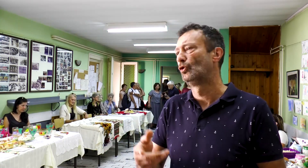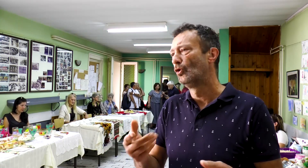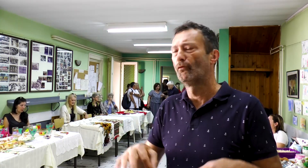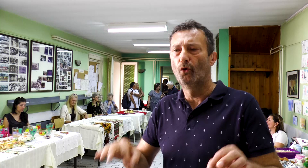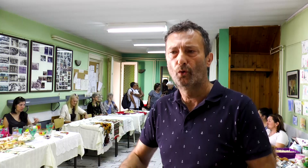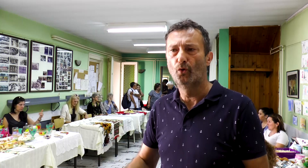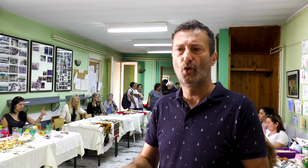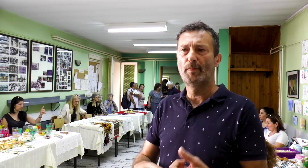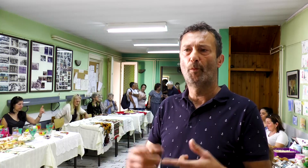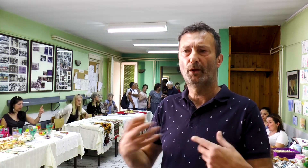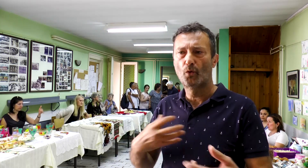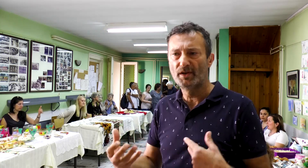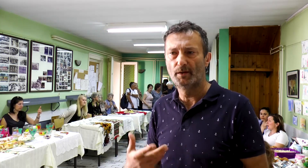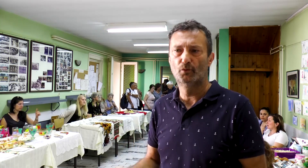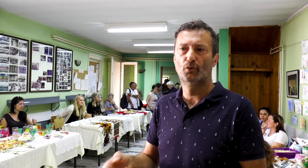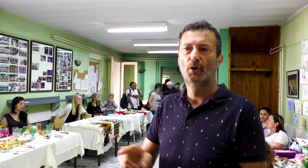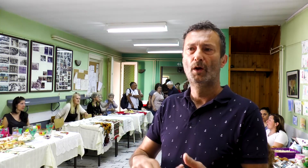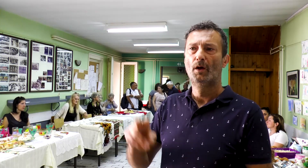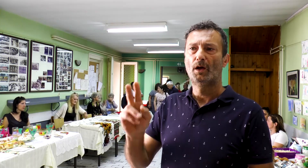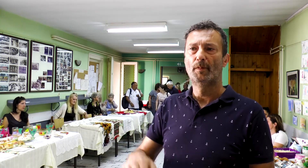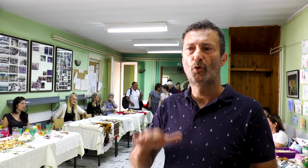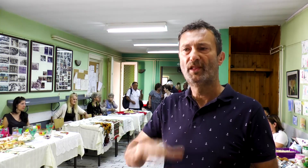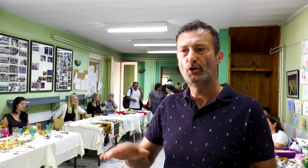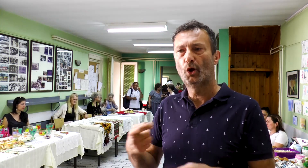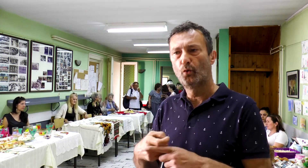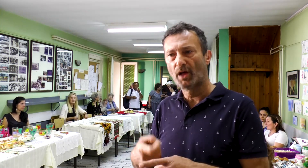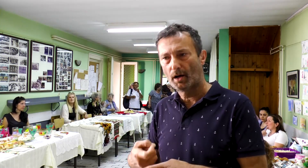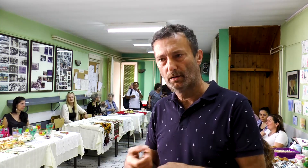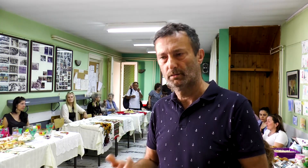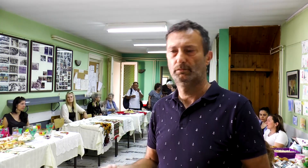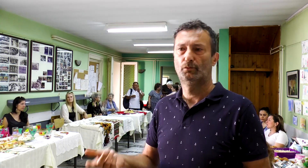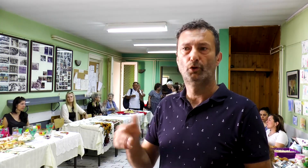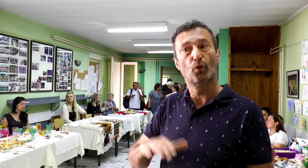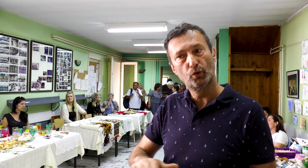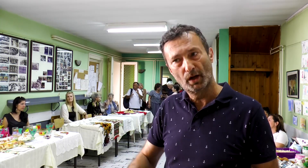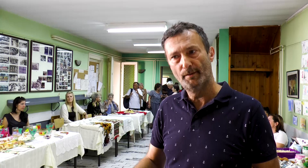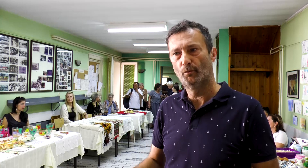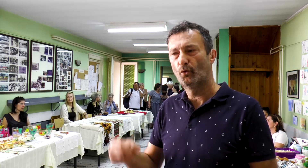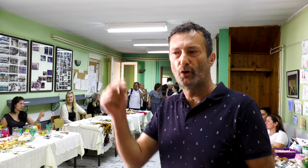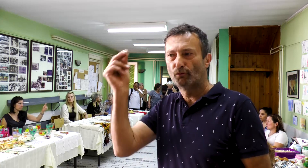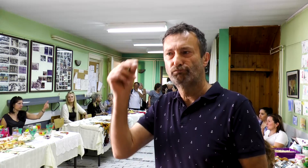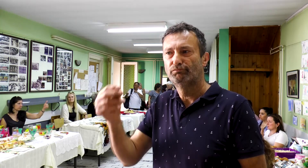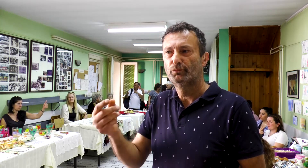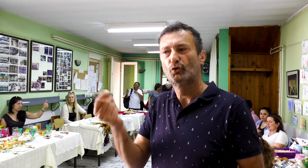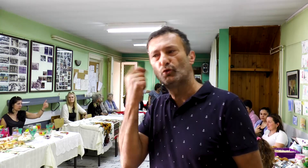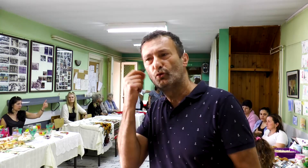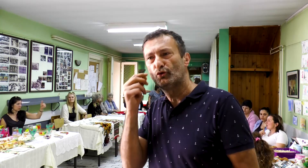sport, folklor, pantomima, imamo dečiju radionicu,